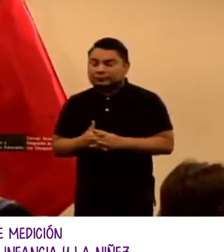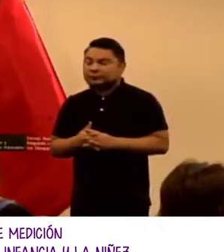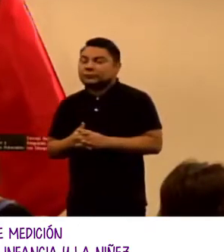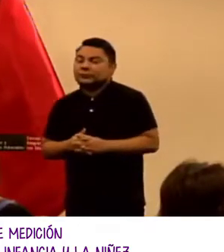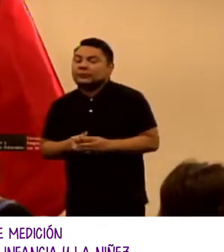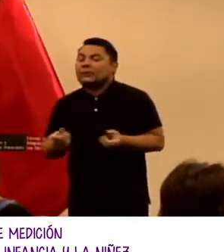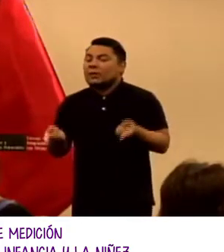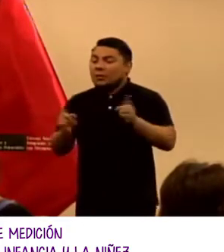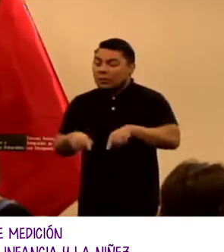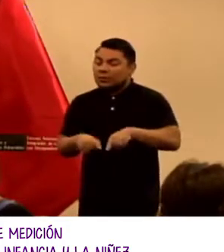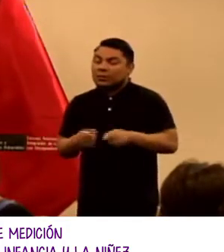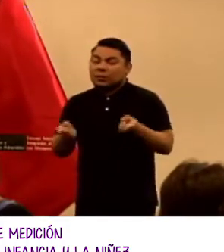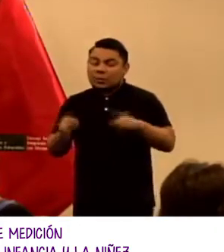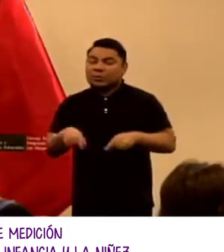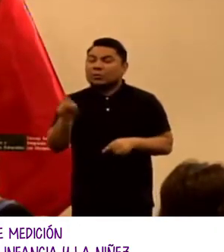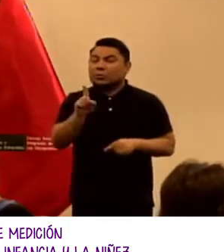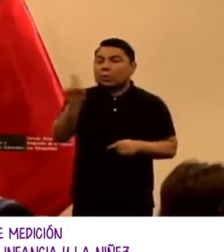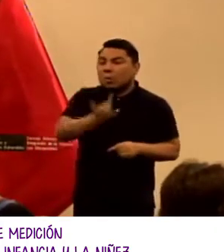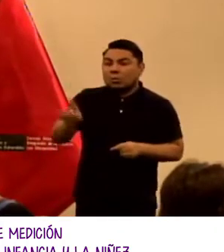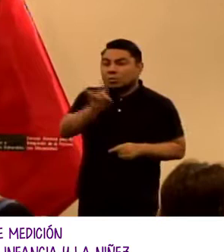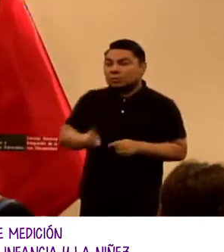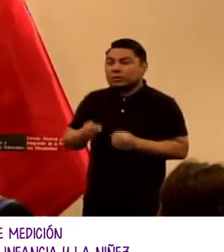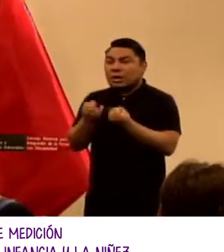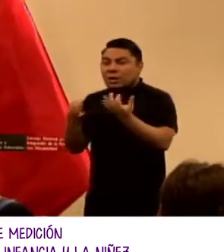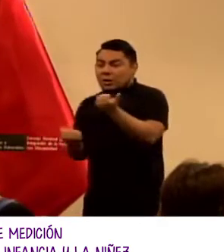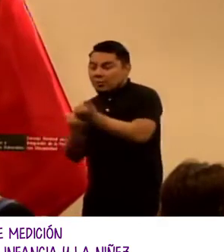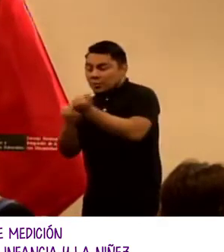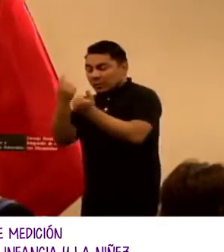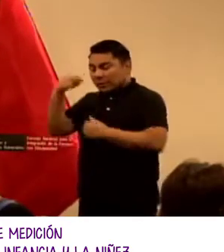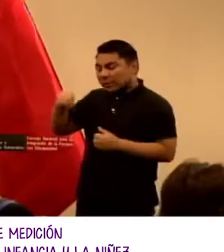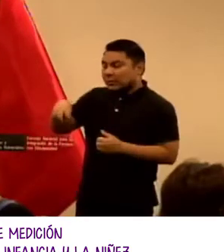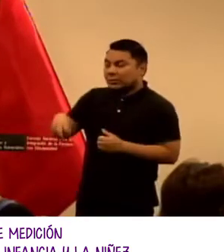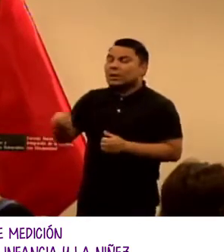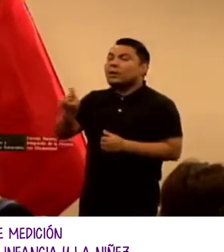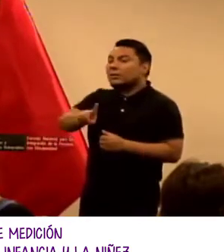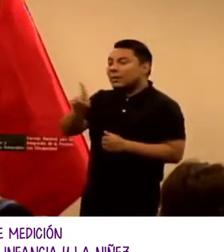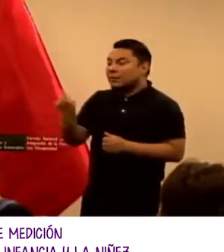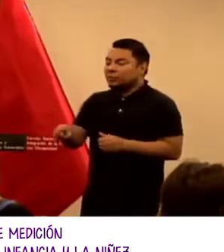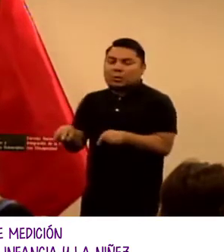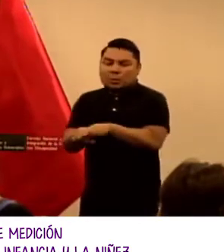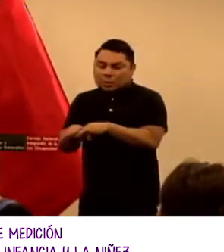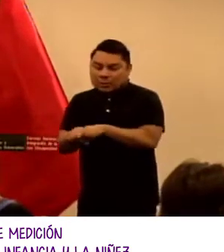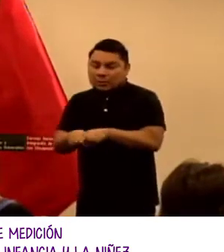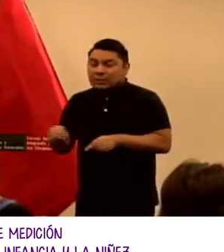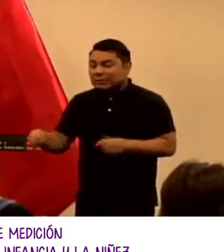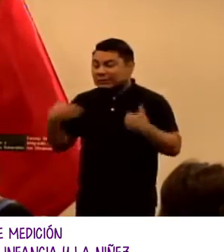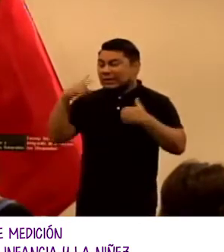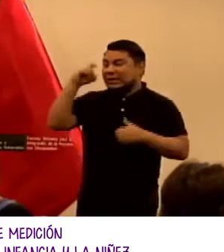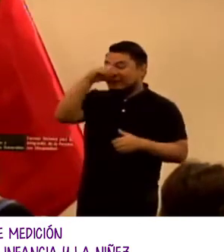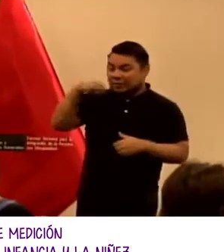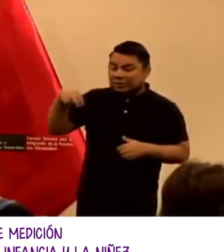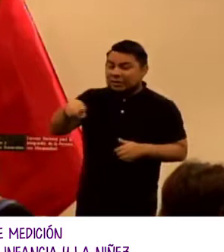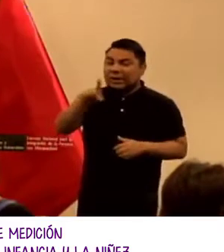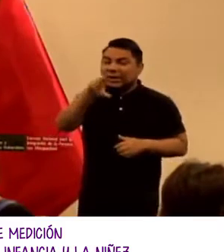Cuando no recibe, cuando normalmente no usa ningún dispositivo de apoyo para caminar, las preguntas son las mismas. Si tiene dificultad para caminar